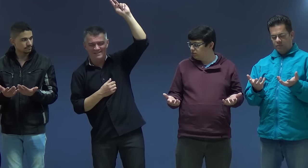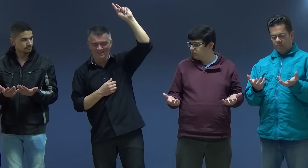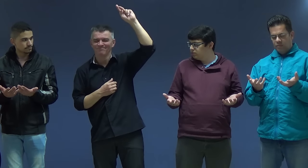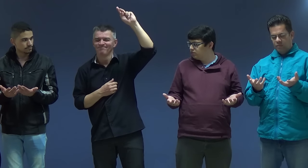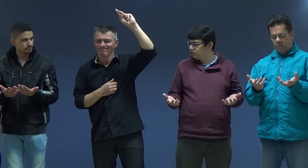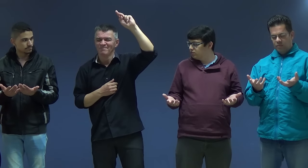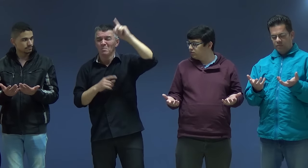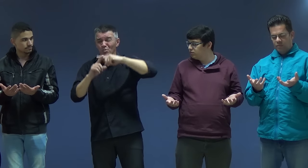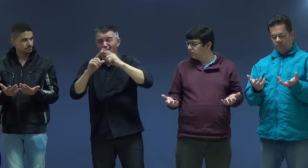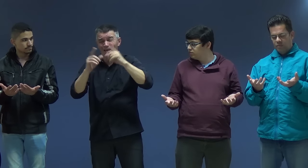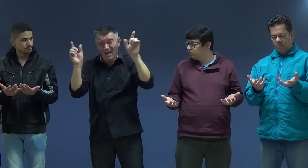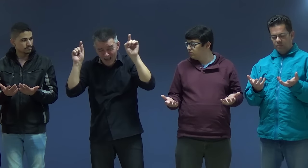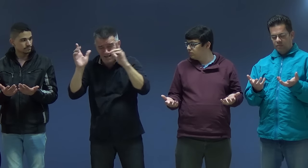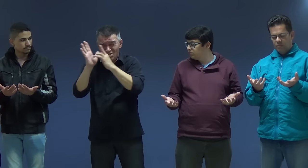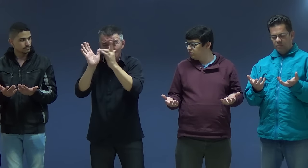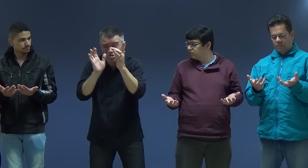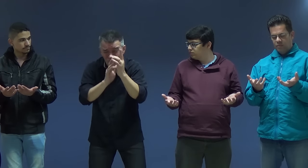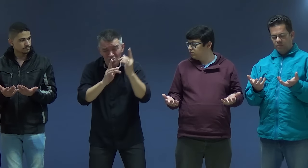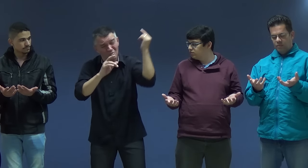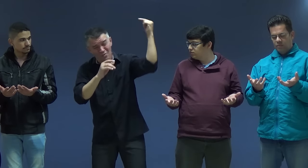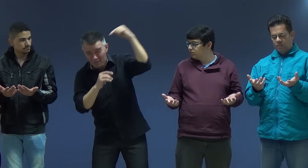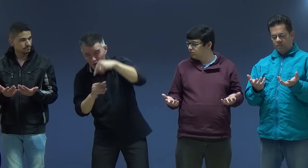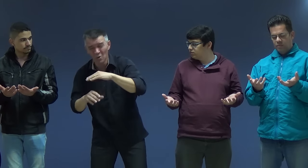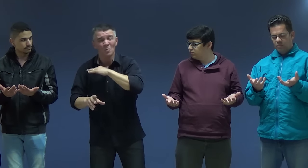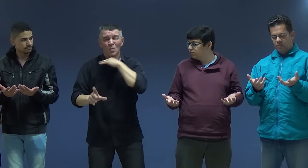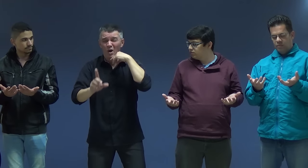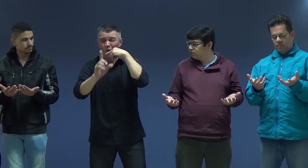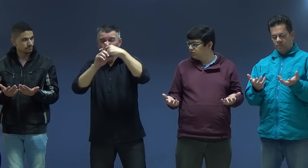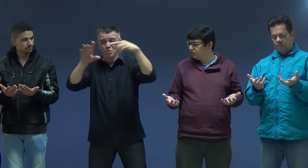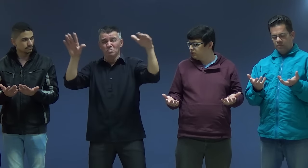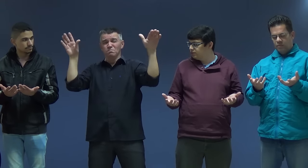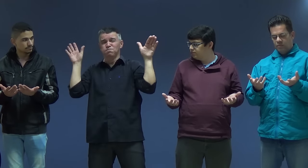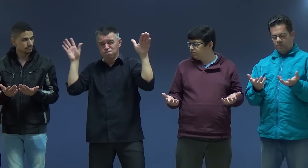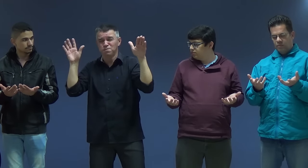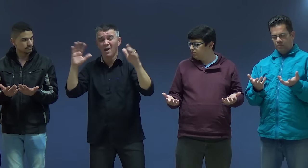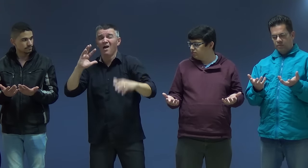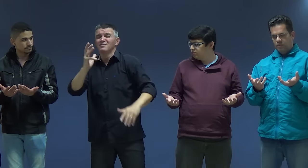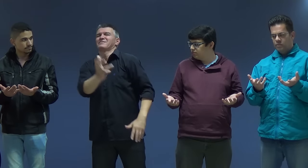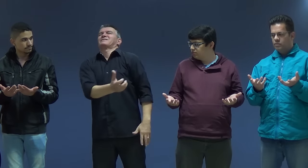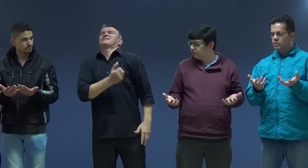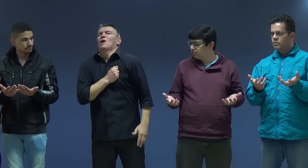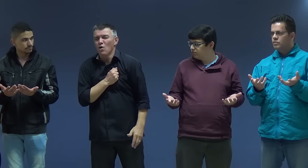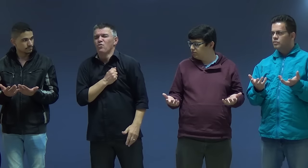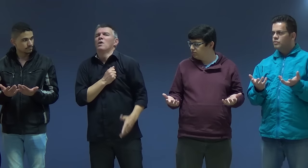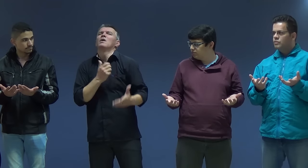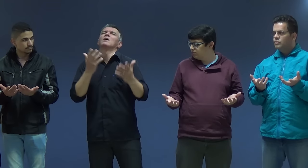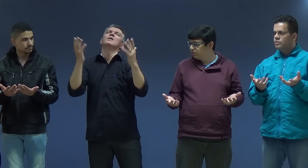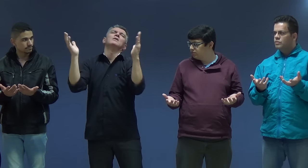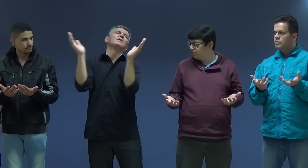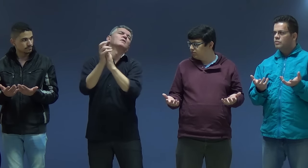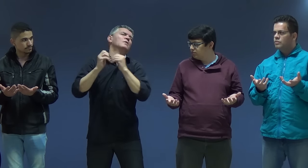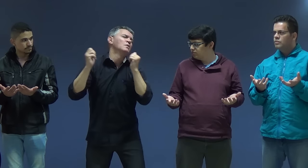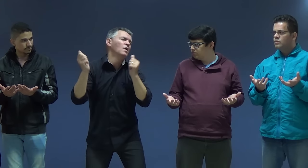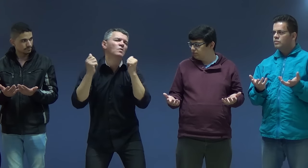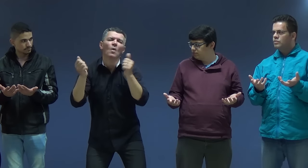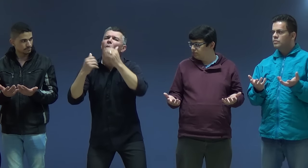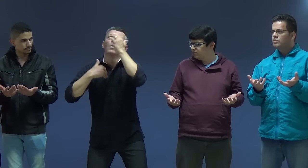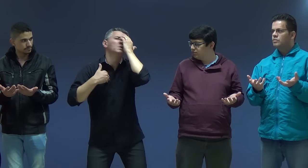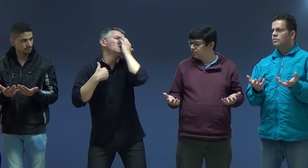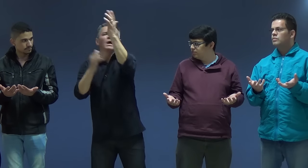Porque o Senhor é o nosso advogado. O Senhor veio aqui na terra, o Senhor morreu na cruz para nos salvar. Aleluia,